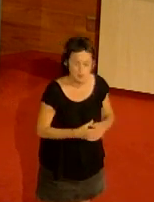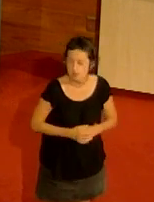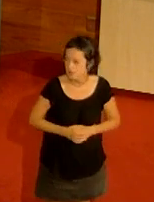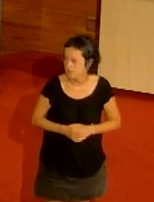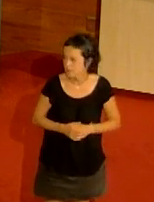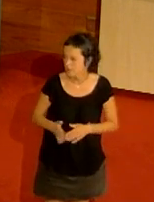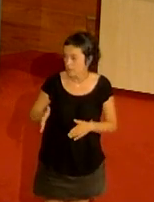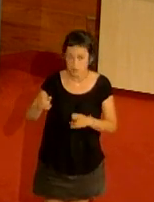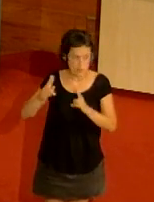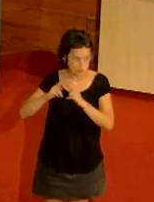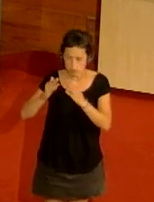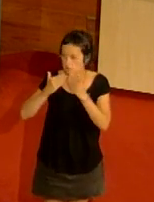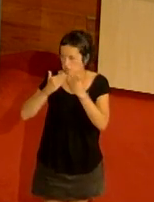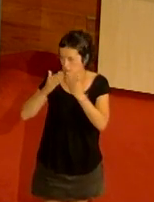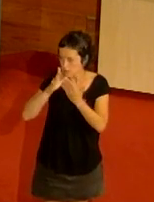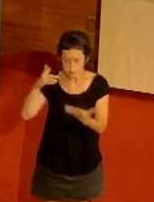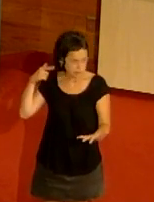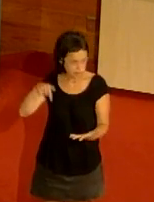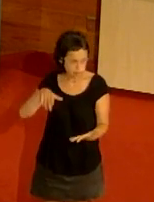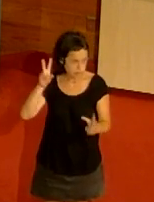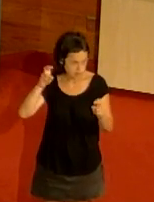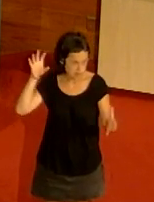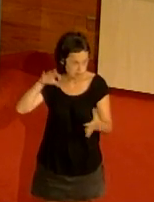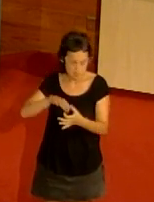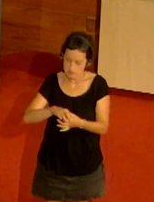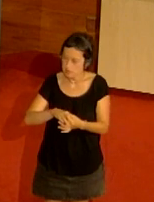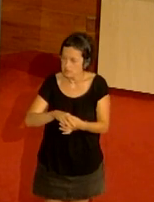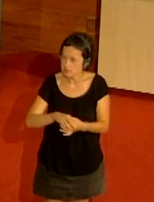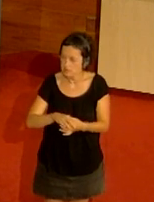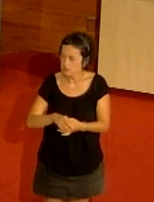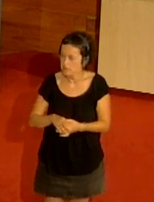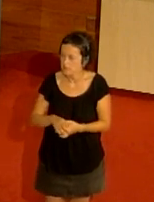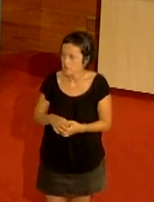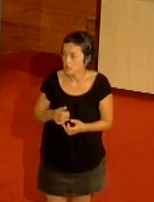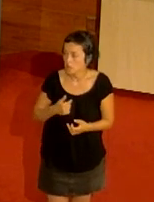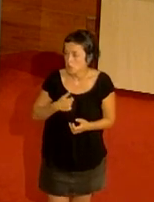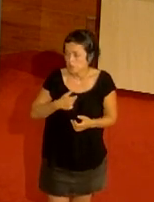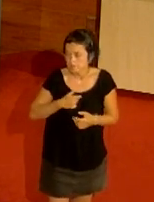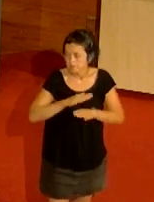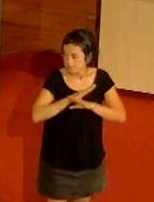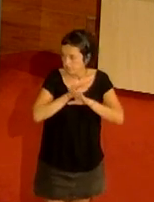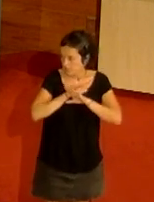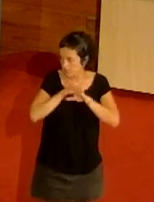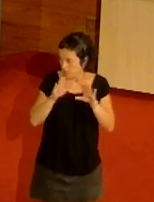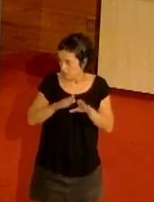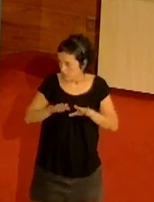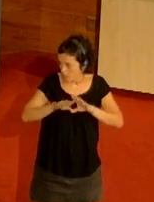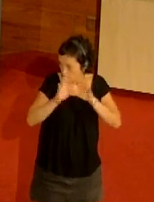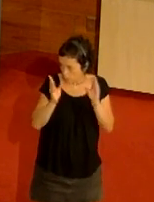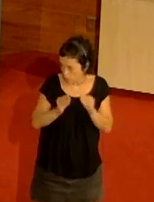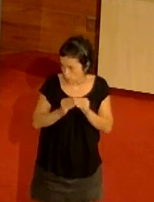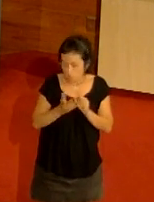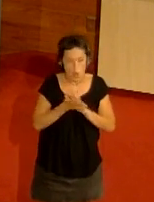Gracias por la pregunta, porque es muy pertinente. Y al final, yo la conclusión a la que he llegado, claro, porque hablando de varios países, no solo en